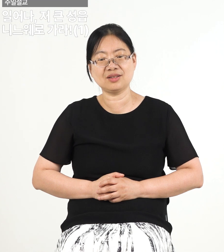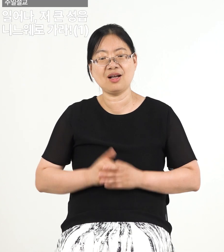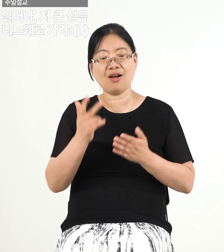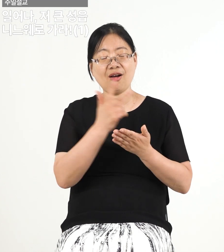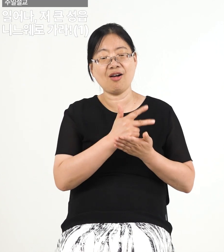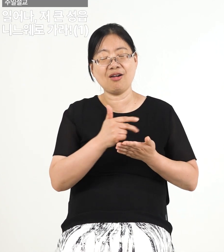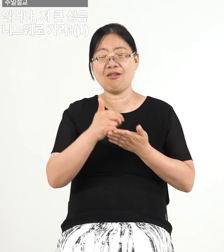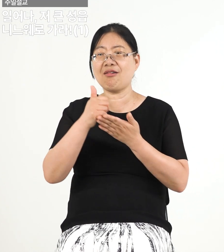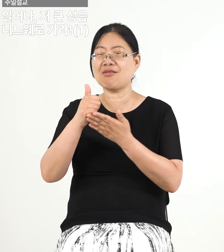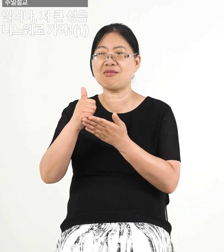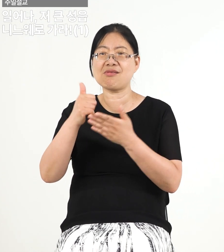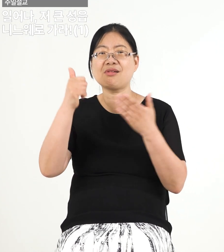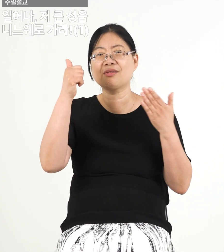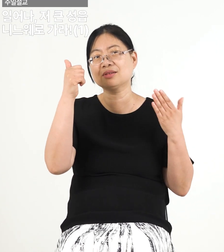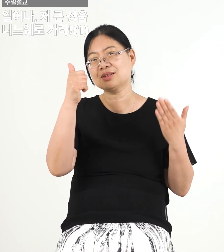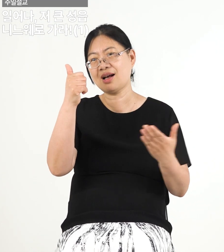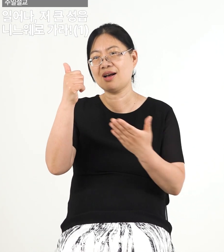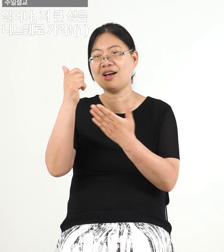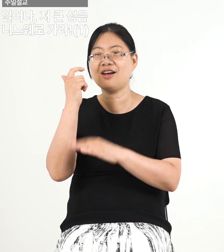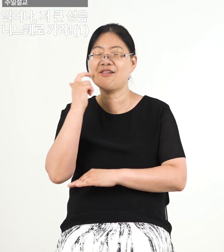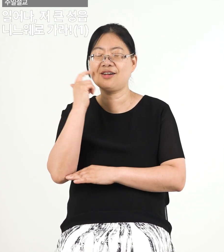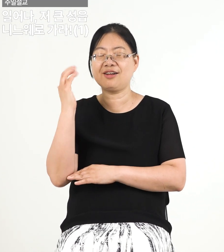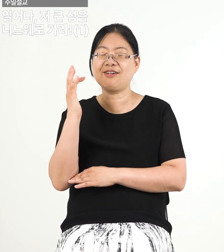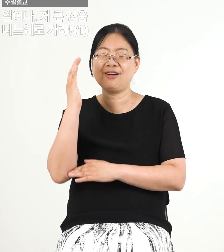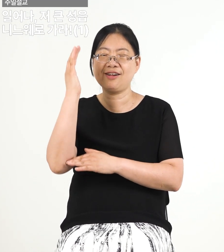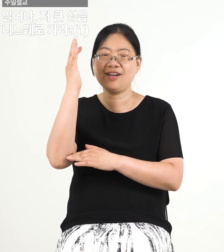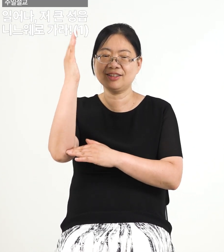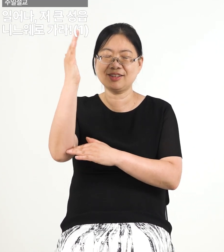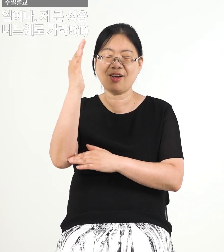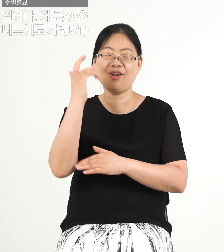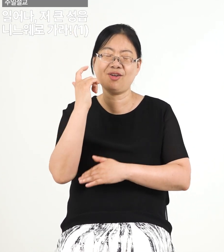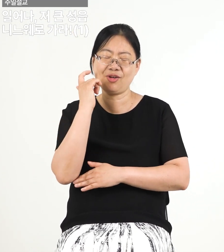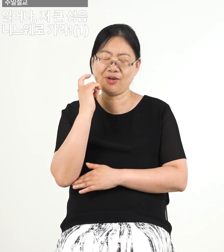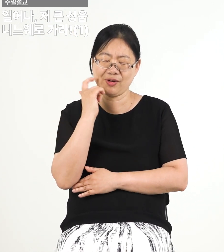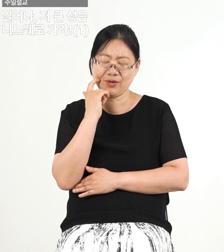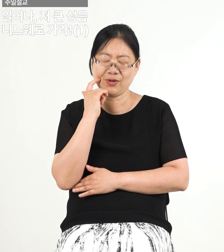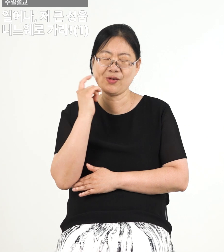주께 영광